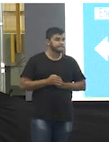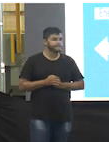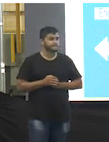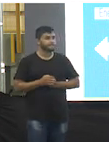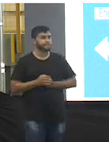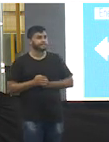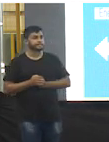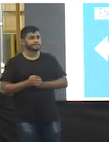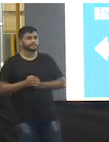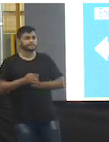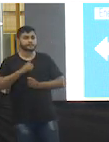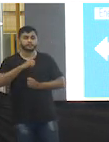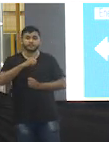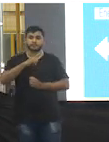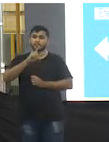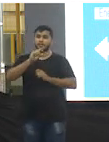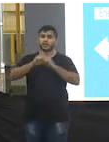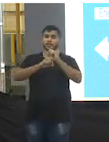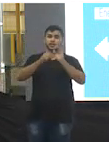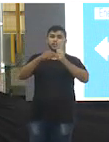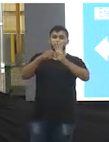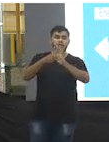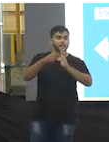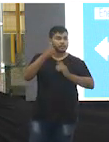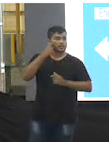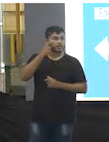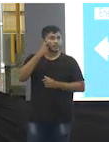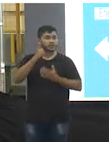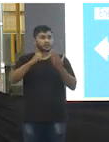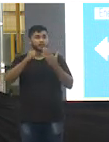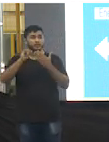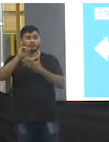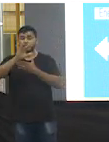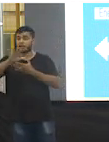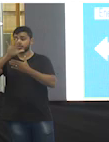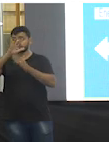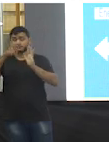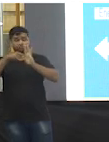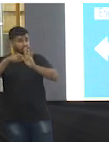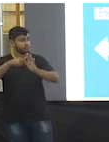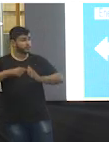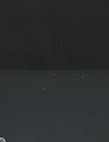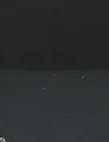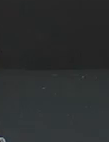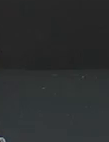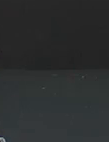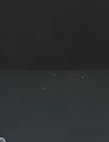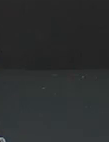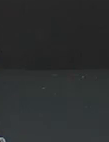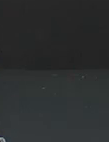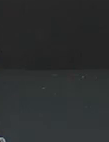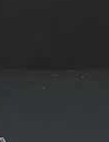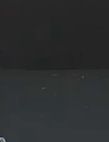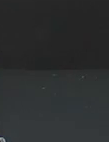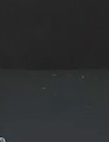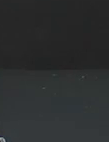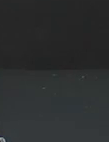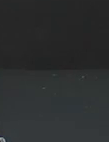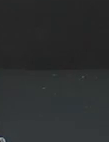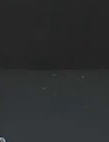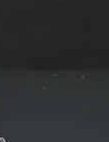para esse gráfico, essa figura bonitinha, o que a gente pode observar? Aqui dentro, você tem um sistema em que acontece a